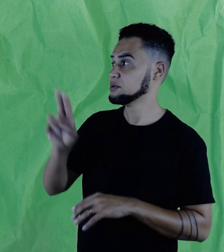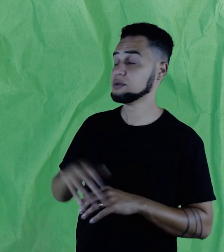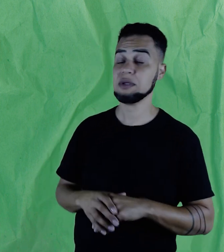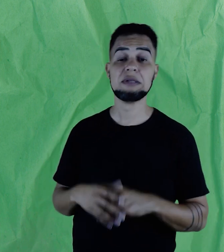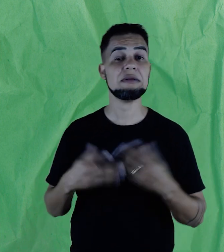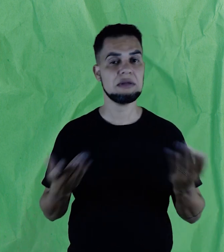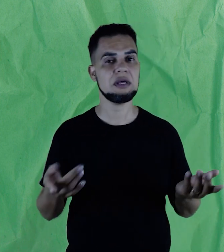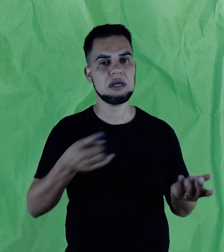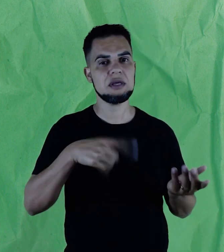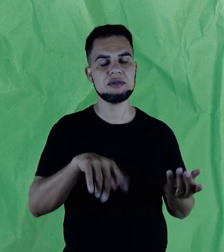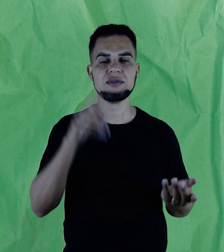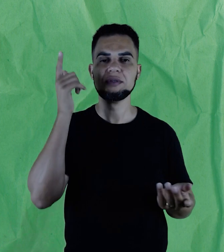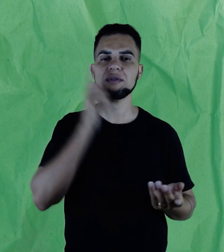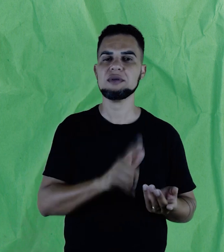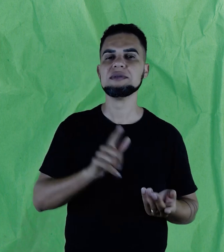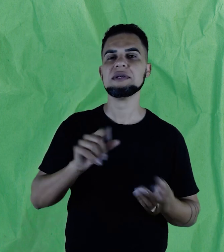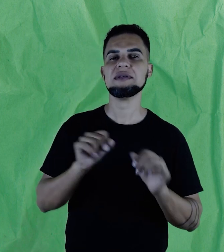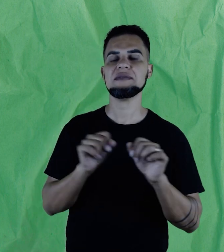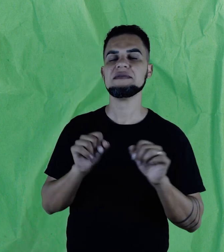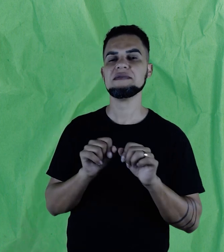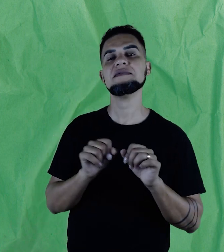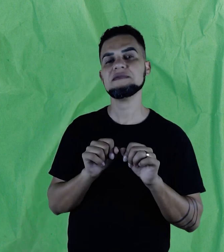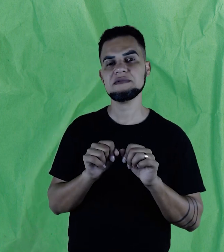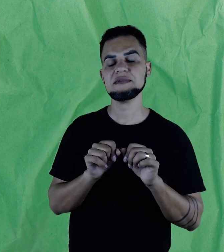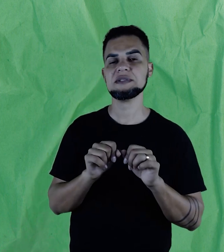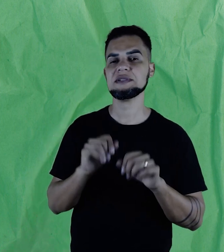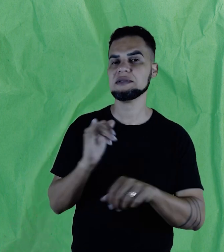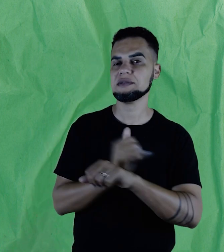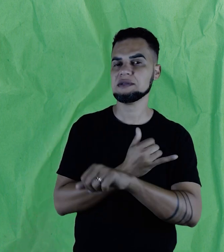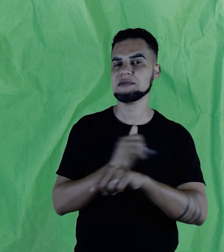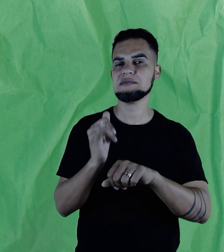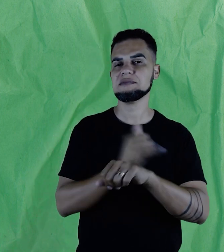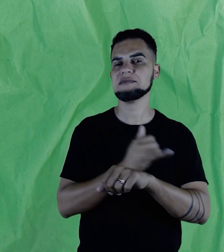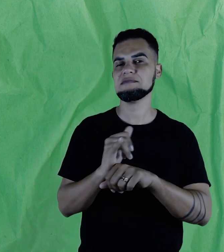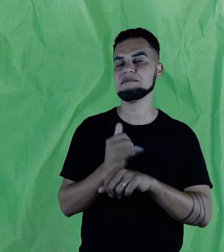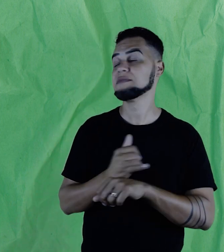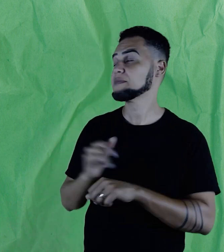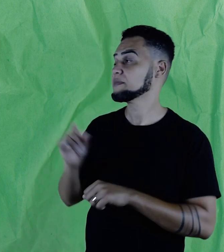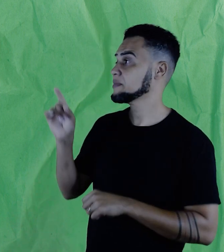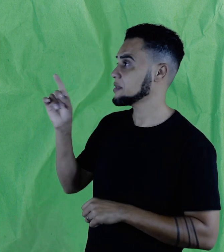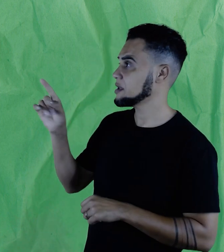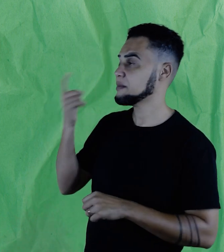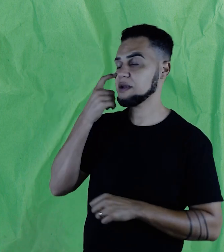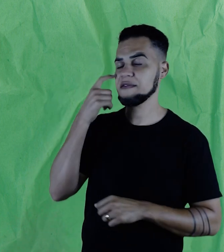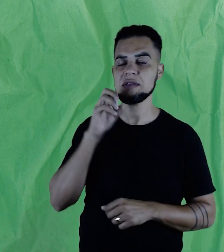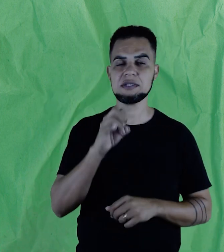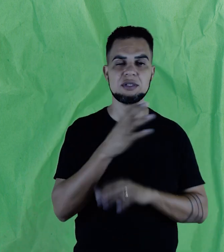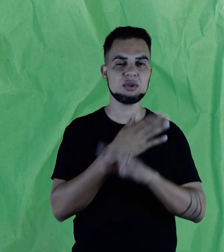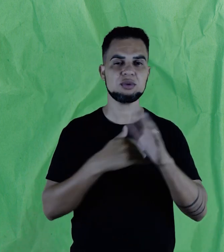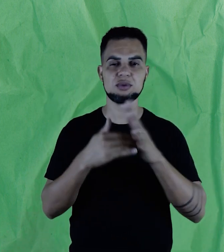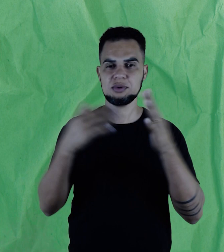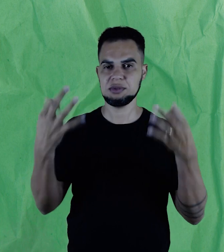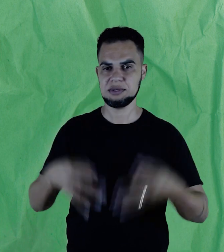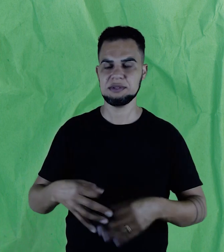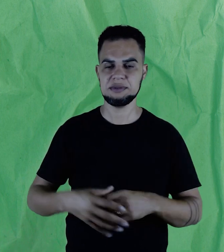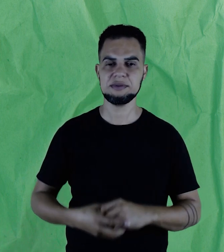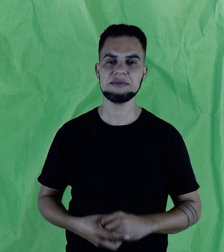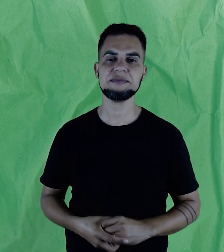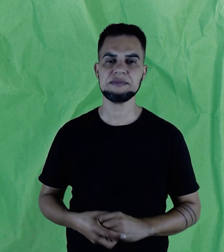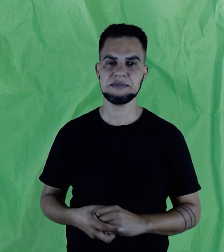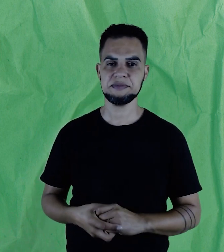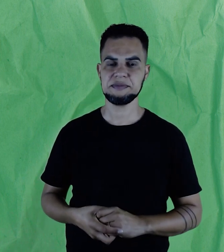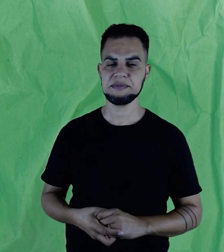E aí a gente consegue fazer lá o método de sign in, né? Para poder ver se está tudo certinho.